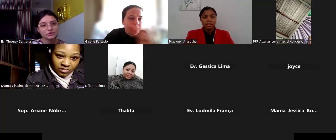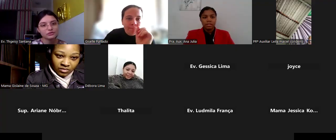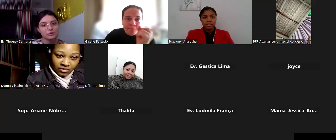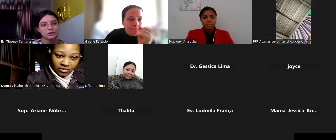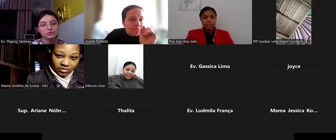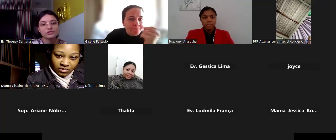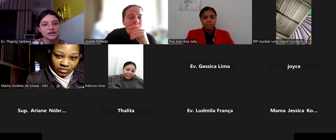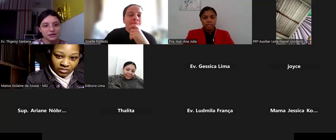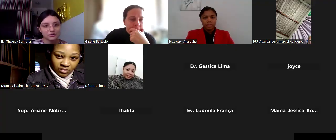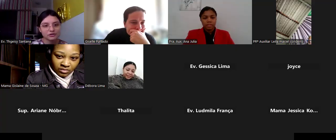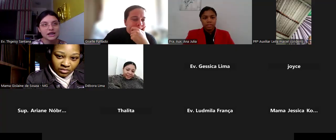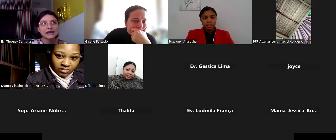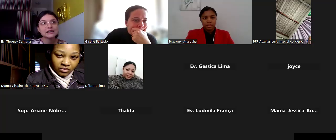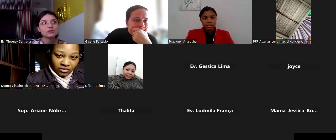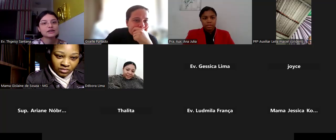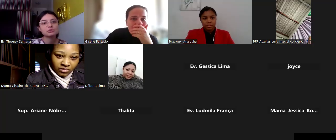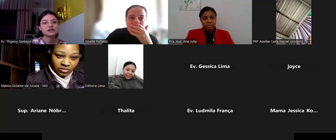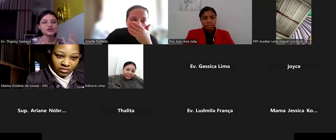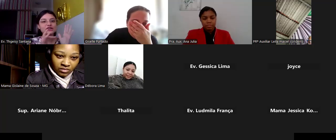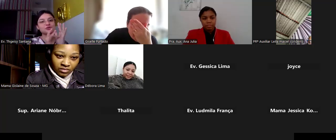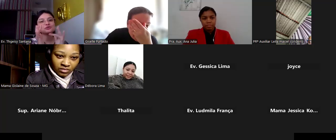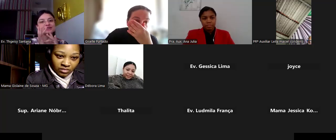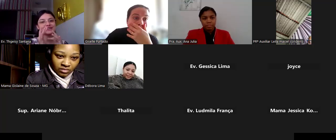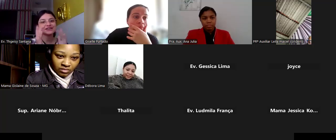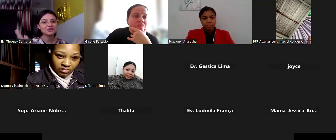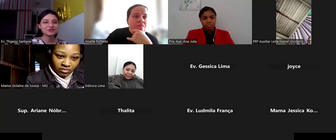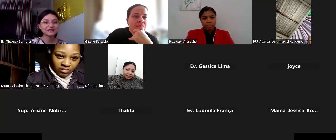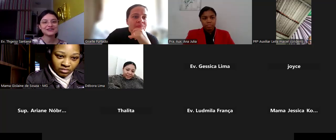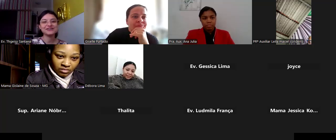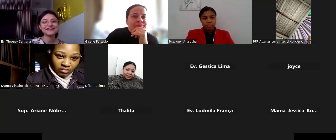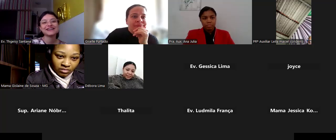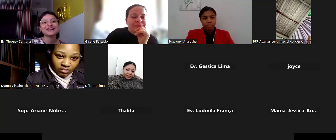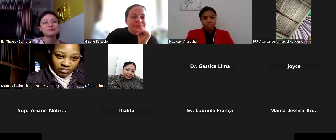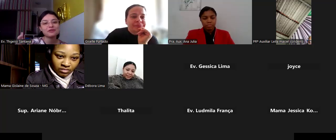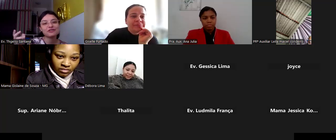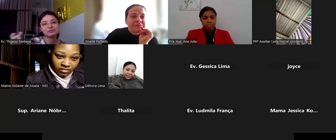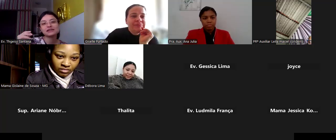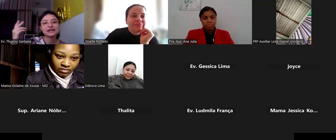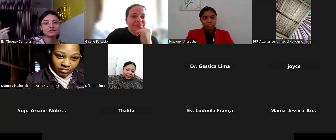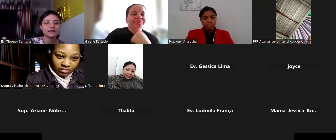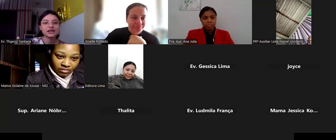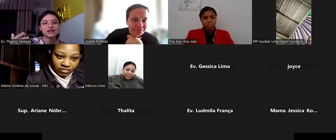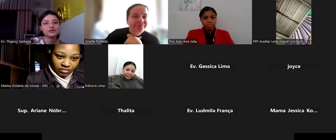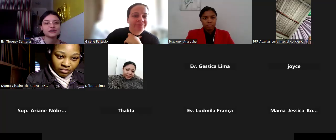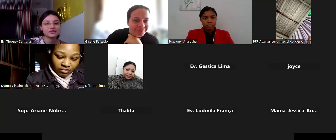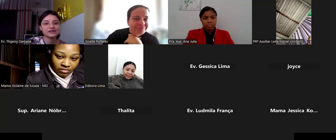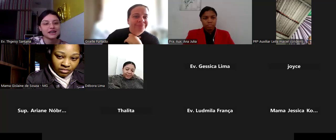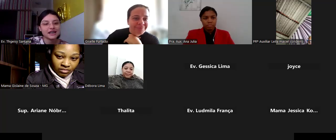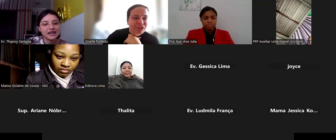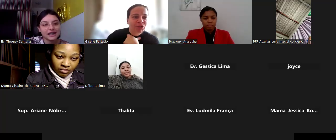verbo, tipo, no infinitivo. Então, no caso, tipo assim, de Jesus está voltando. Como é que eu falo, tipo assim, que ele está vindo e coisa e tal?